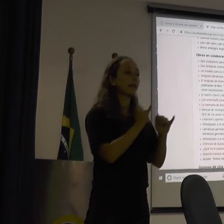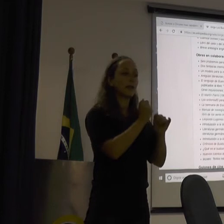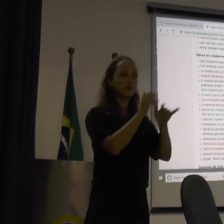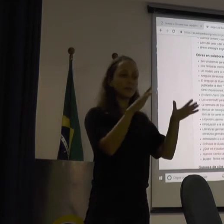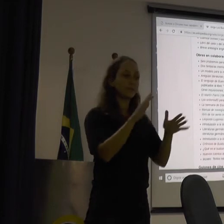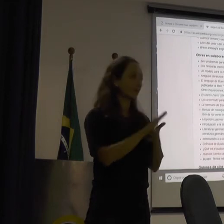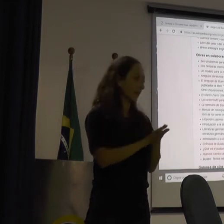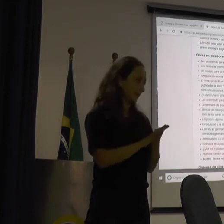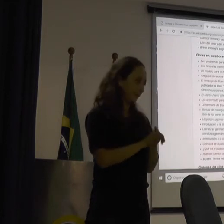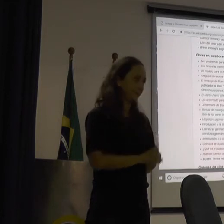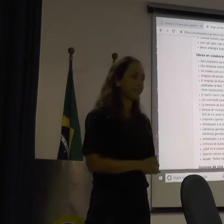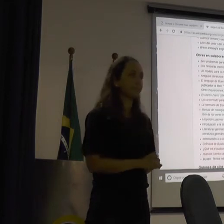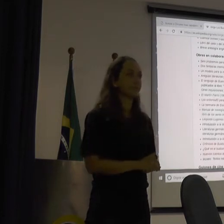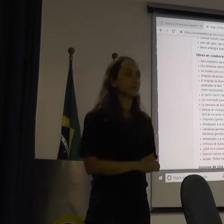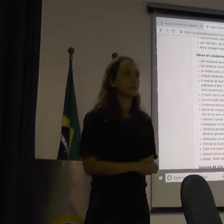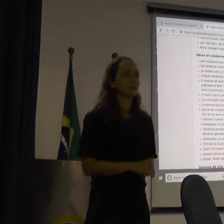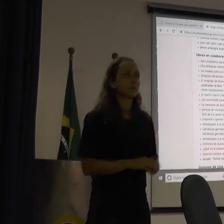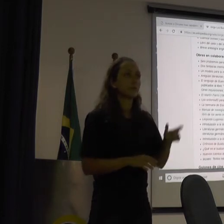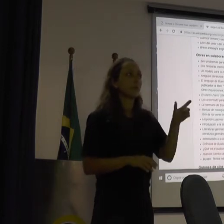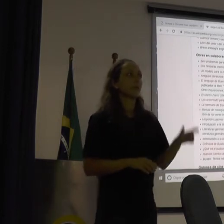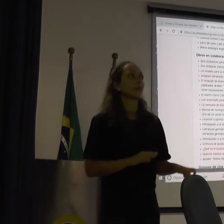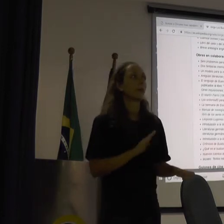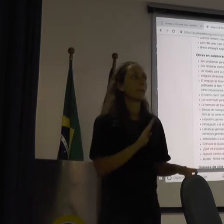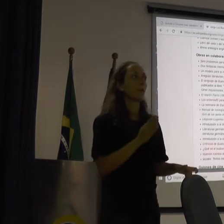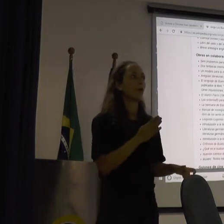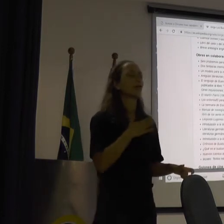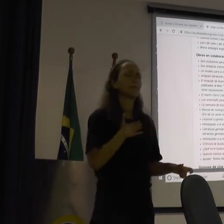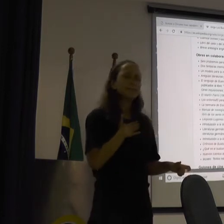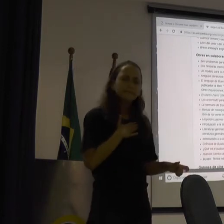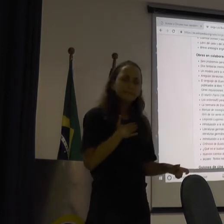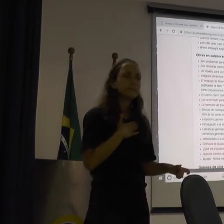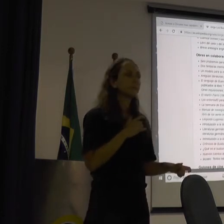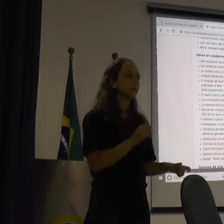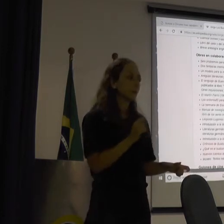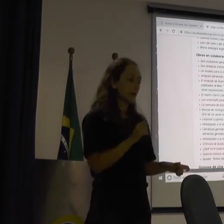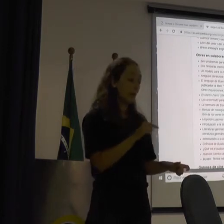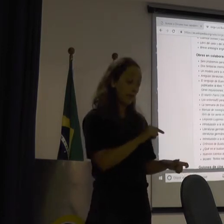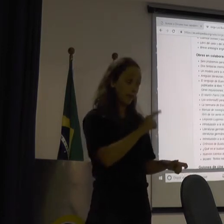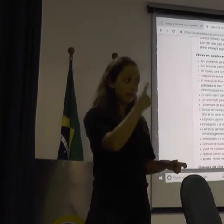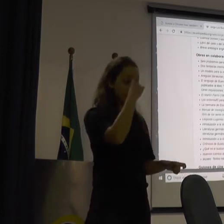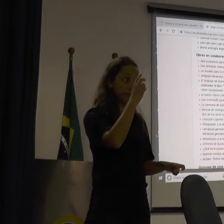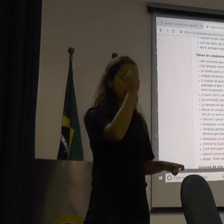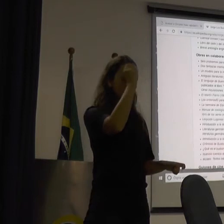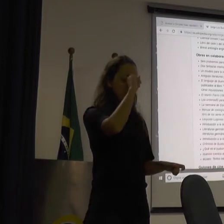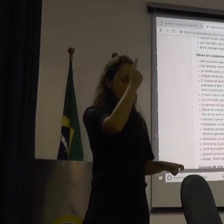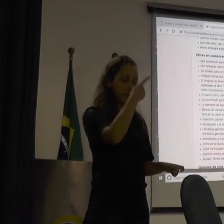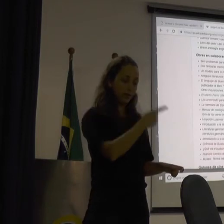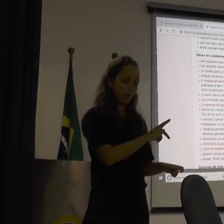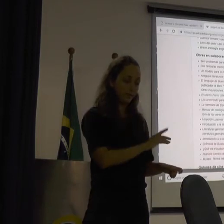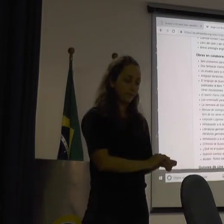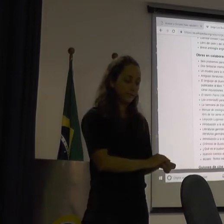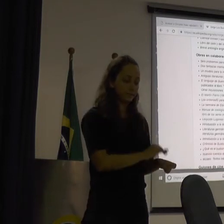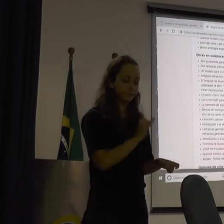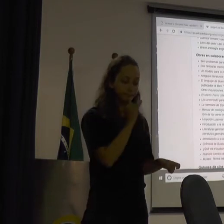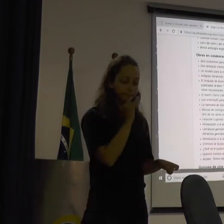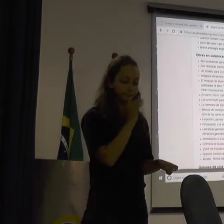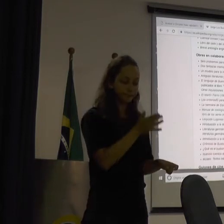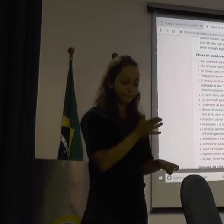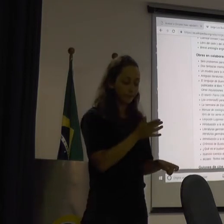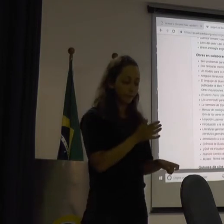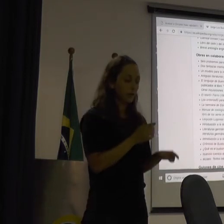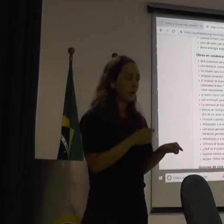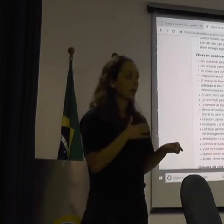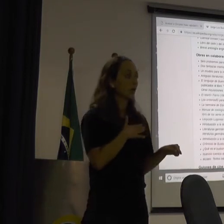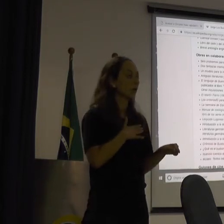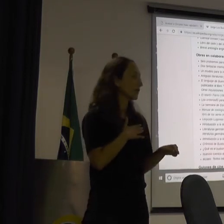Outro, por exemplo, que eles gostavam muito, que o Borges gostava muito. Em geral, a ideia partia do Borges, né? Sei lá, por exemplo, ele gostava